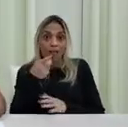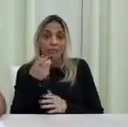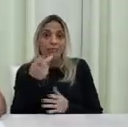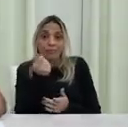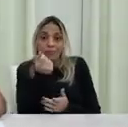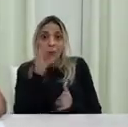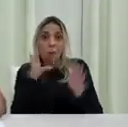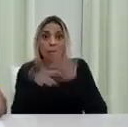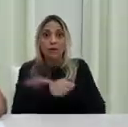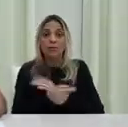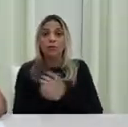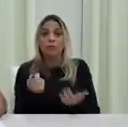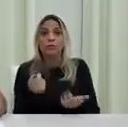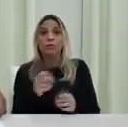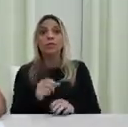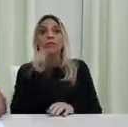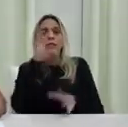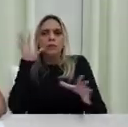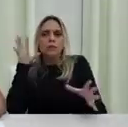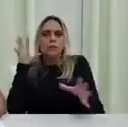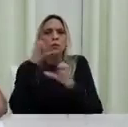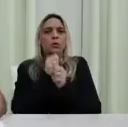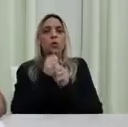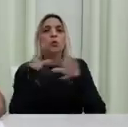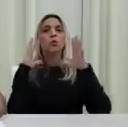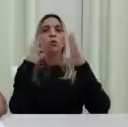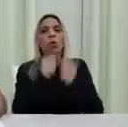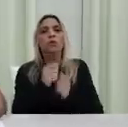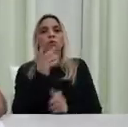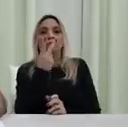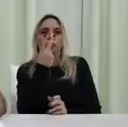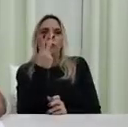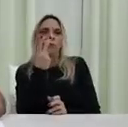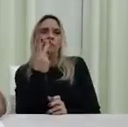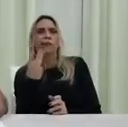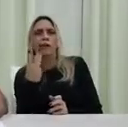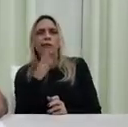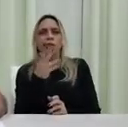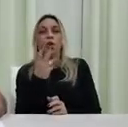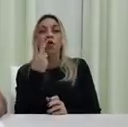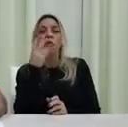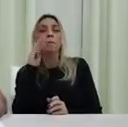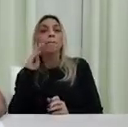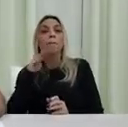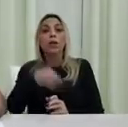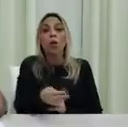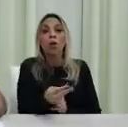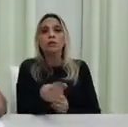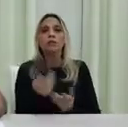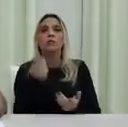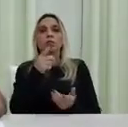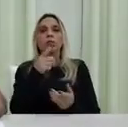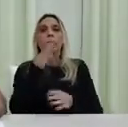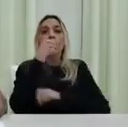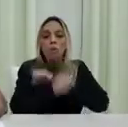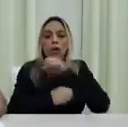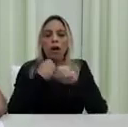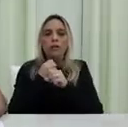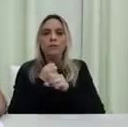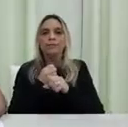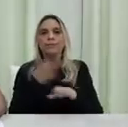é pouca coisa, entre aspas, né? Se for somar todo mundo, 2/3, quase 2 bilhões por ano